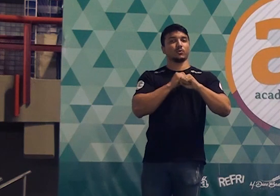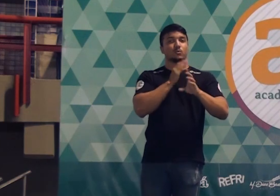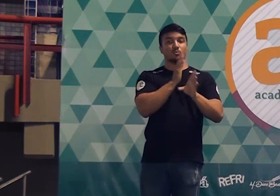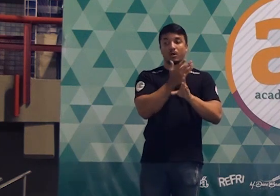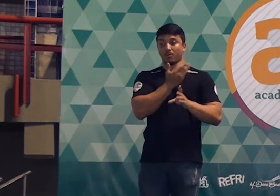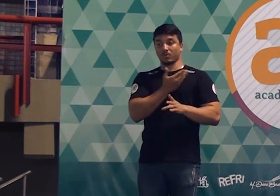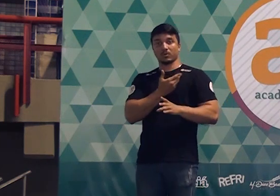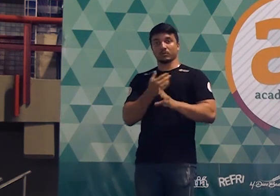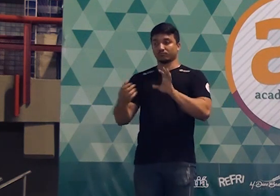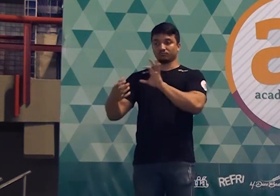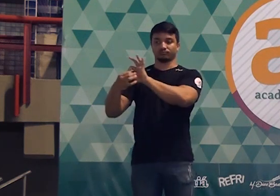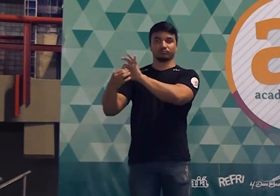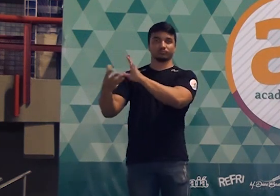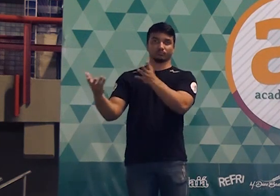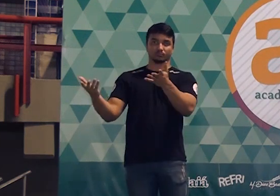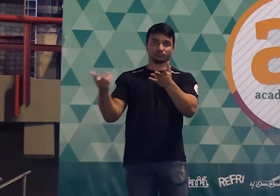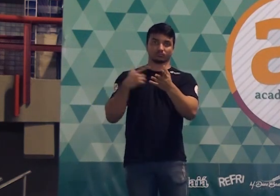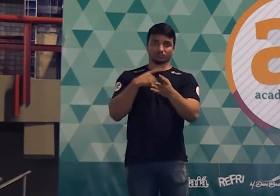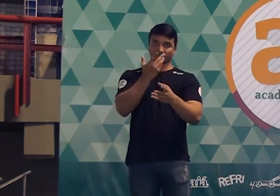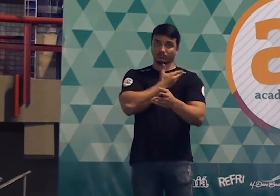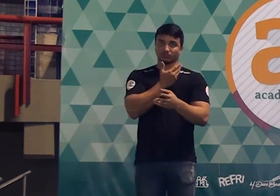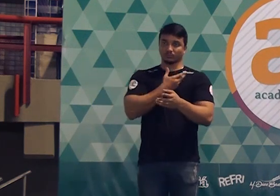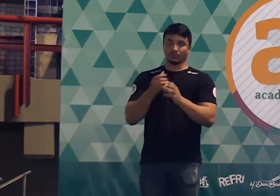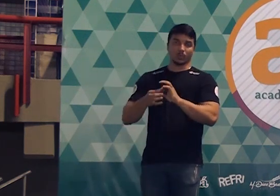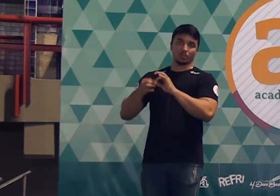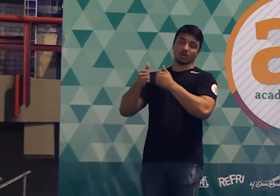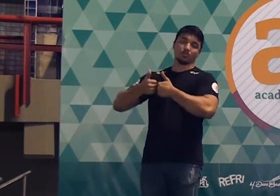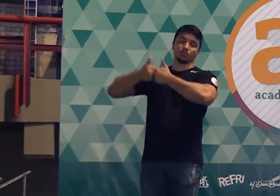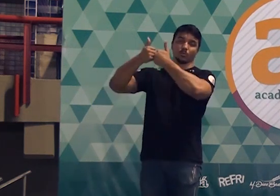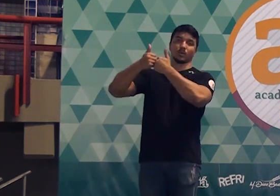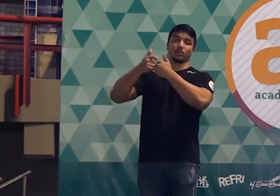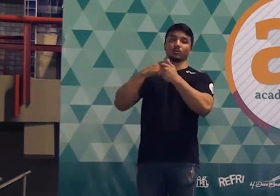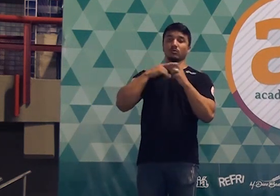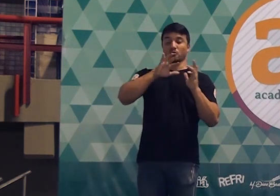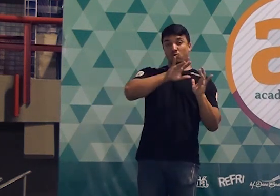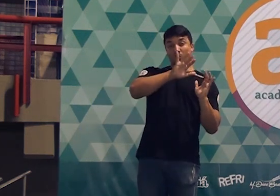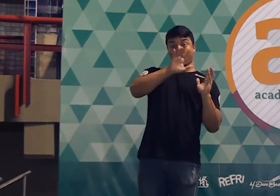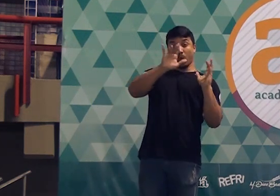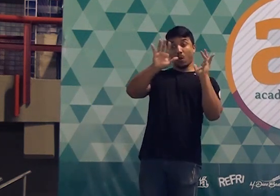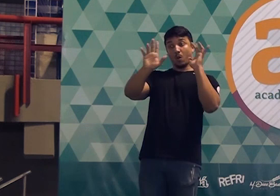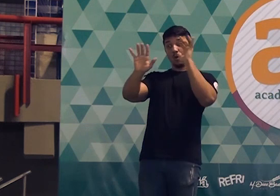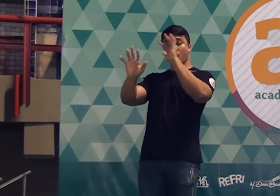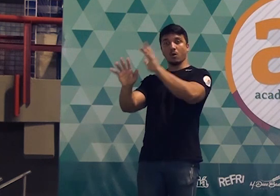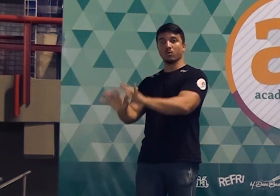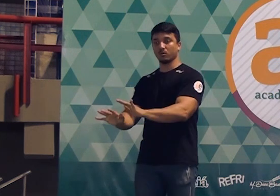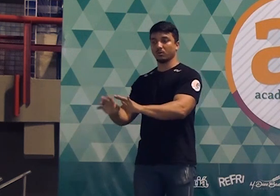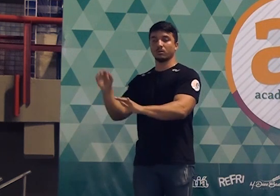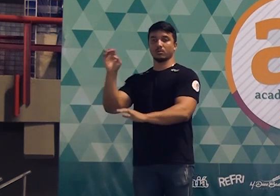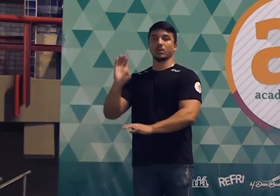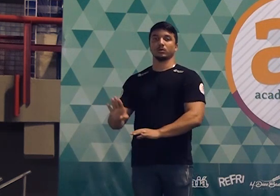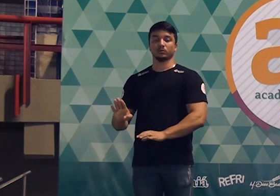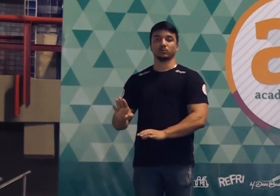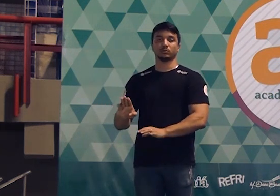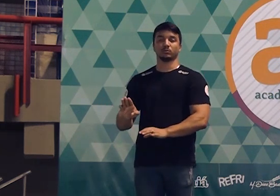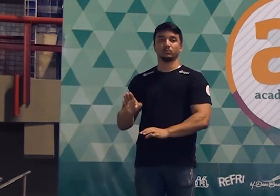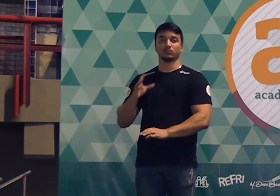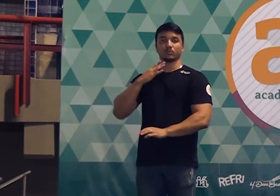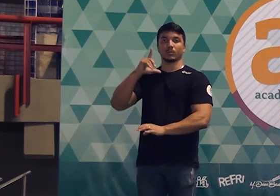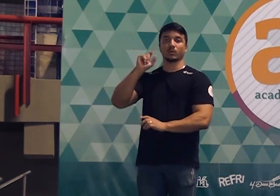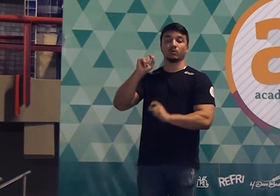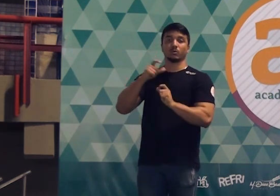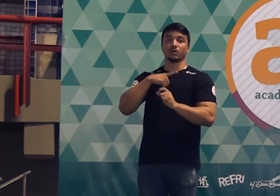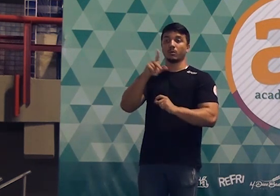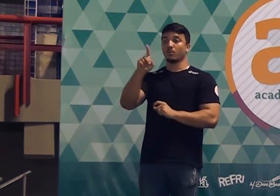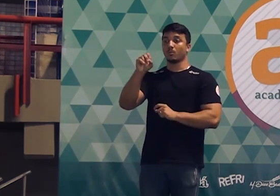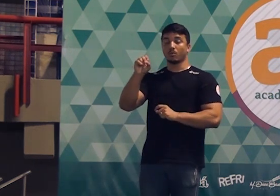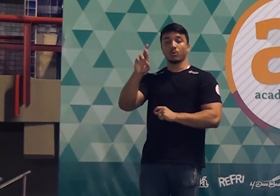era amiga? Ora, mas rapaz, era a melhor amiga que eu tinha. Invadiram, né, o Brasil, literalmente, via